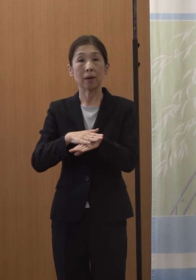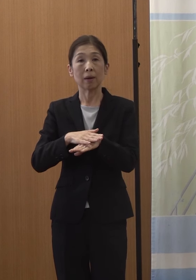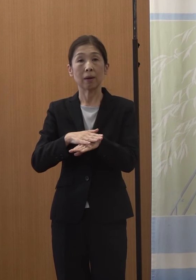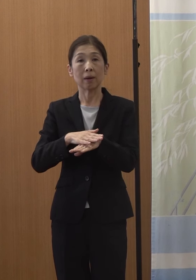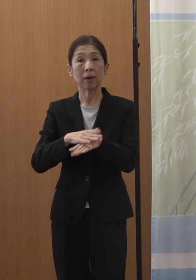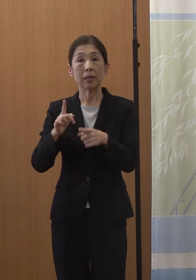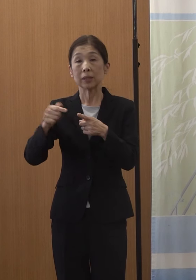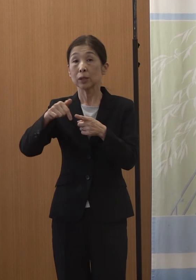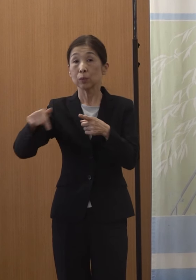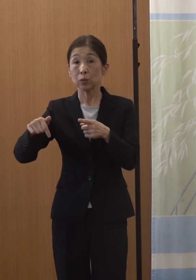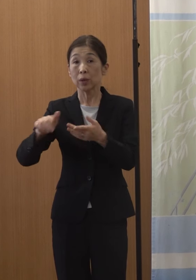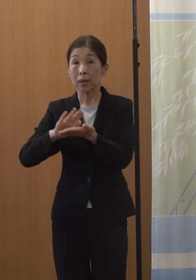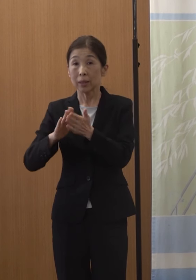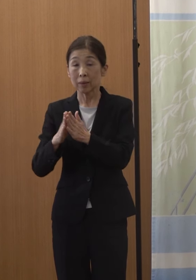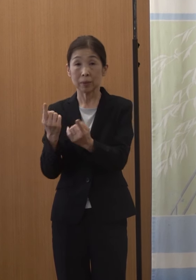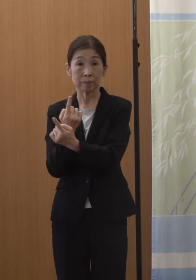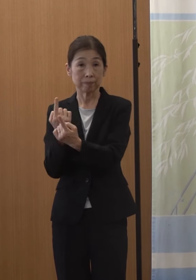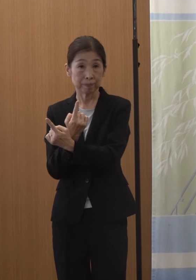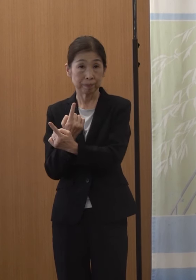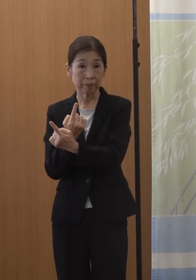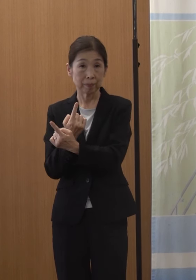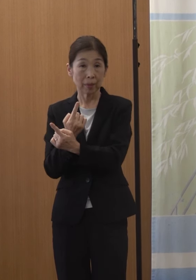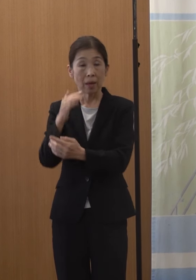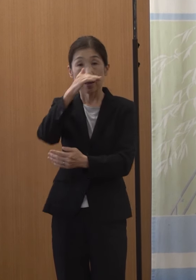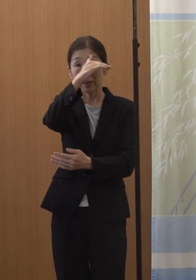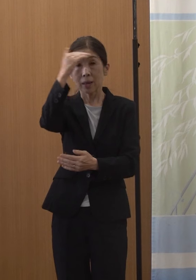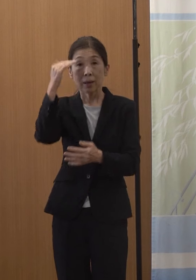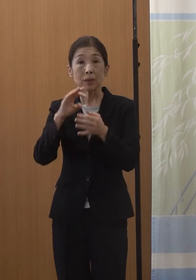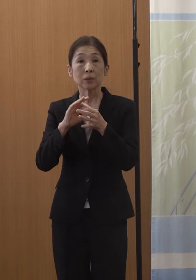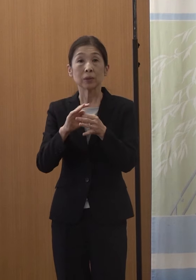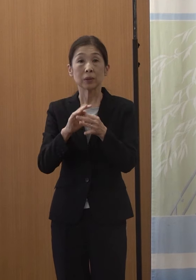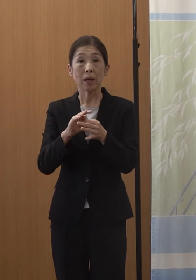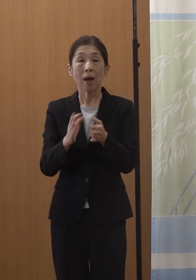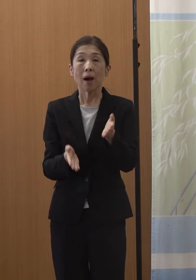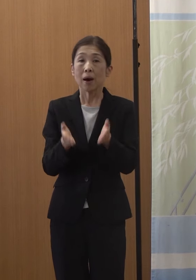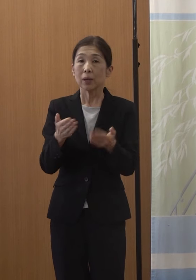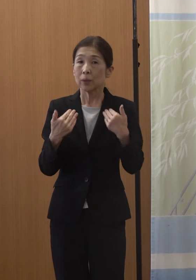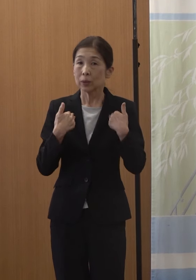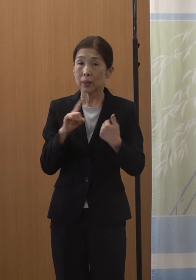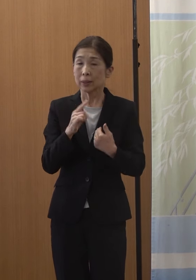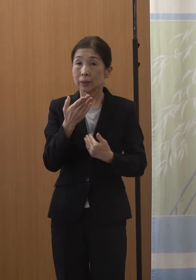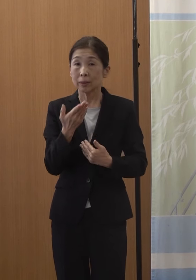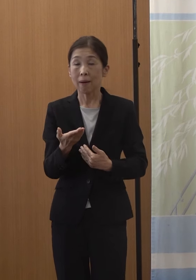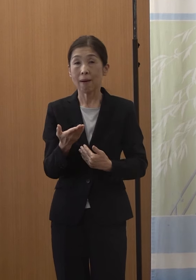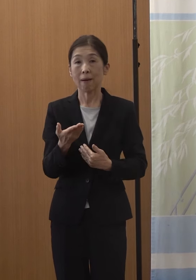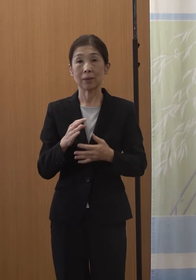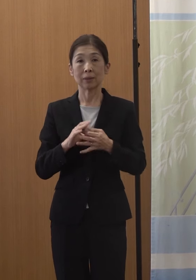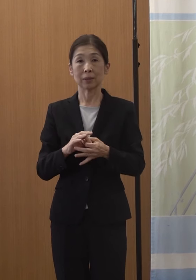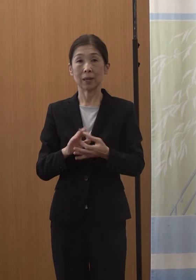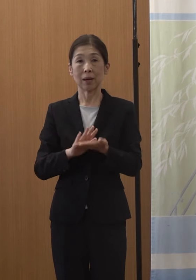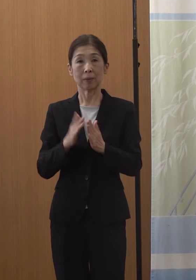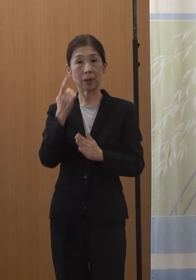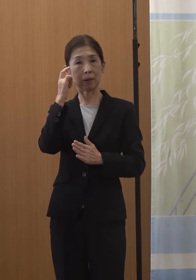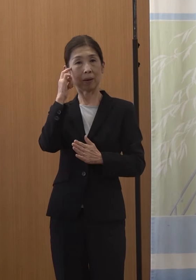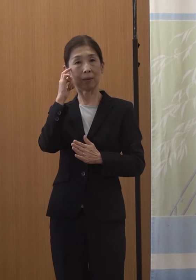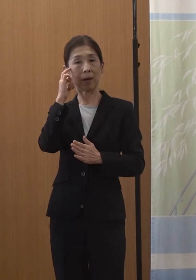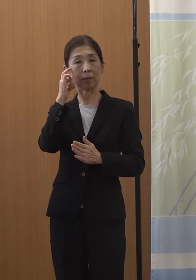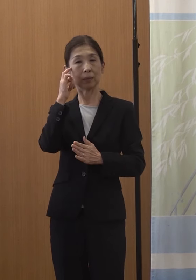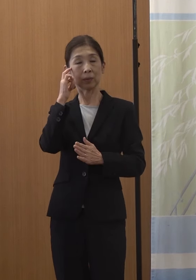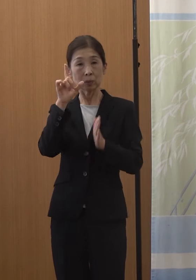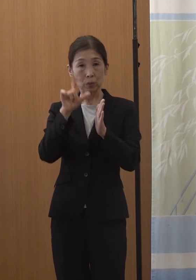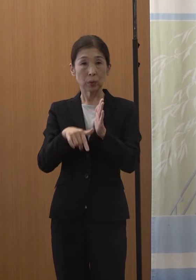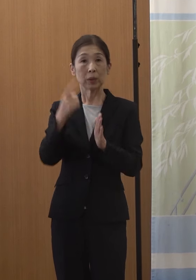一部改めていく、あるいは景観についてどのようなものが、配慮したものかということを、考える時期に来ているのでは